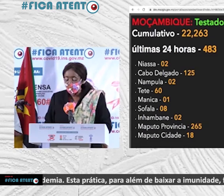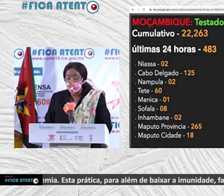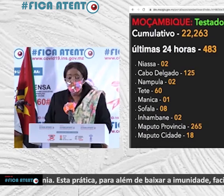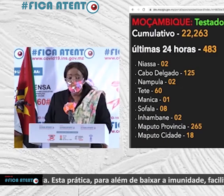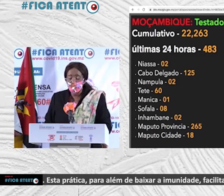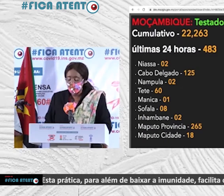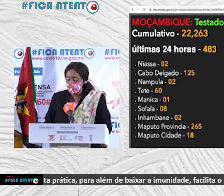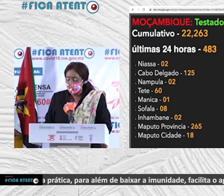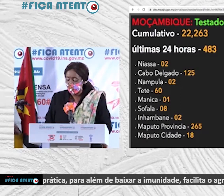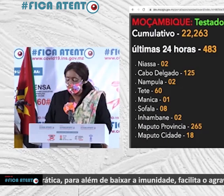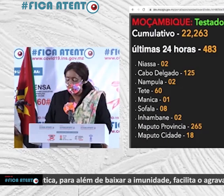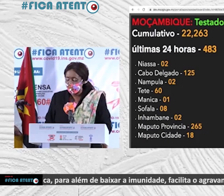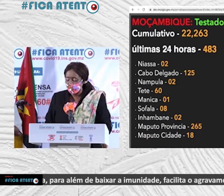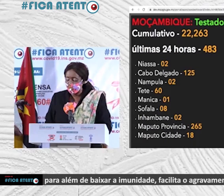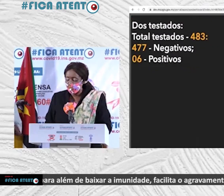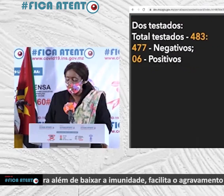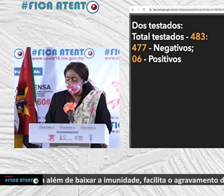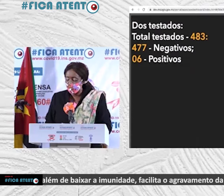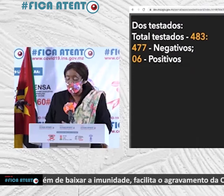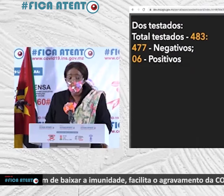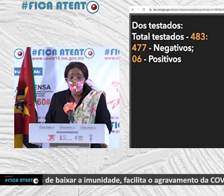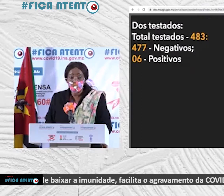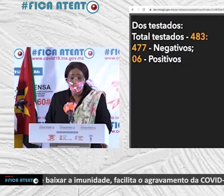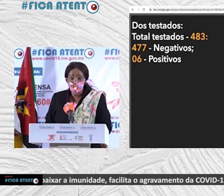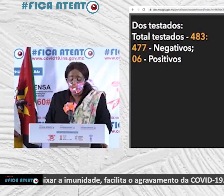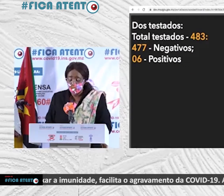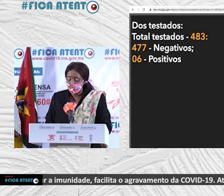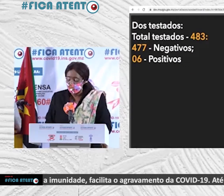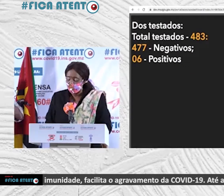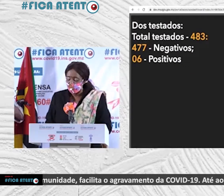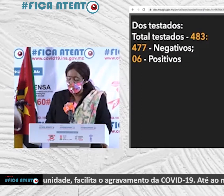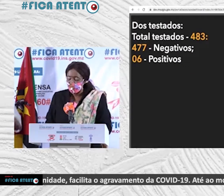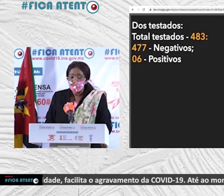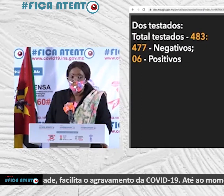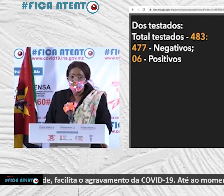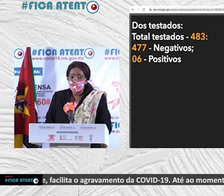Assim, dos novos casos suspeitos e testados nas últimas 24 horas,